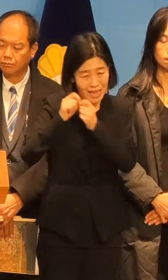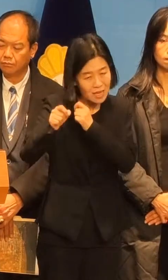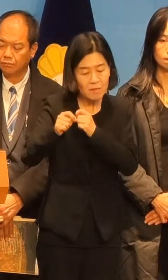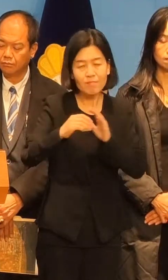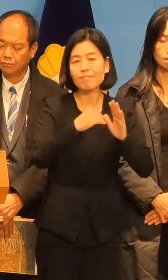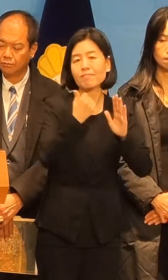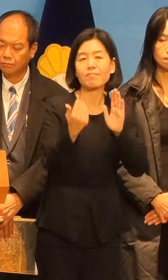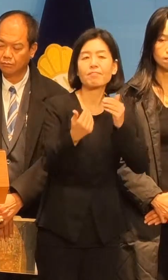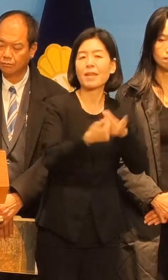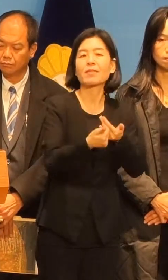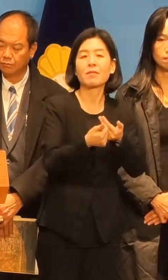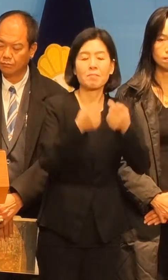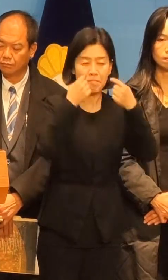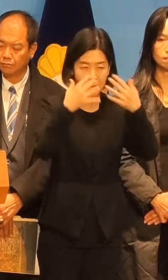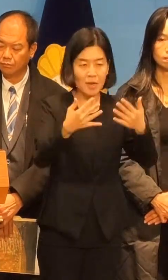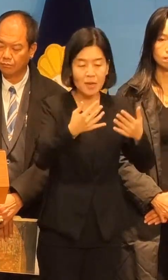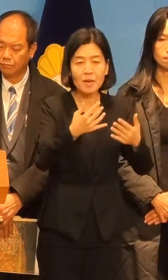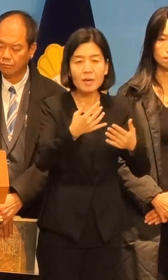있다는 증거입니다.